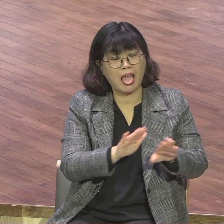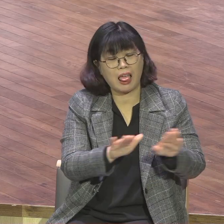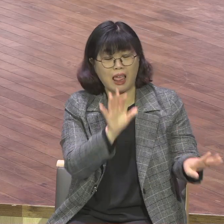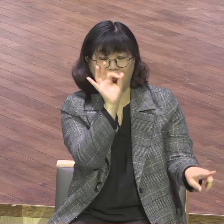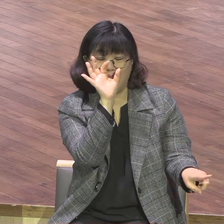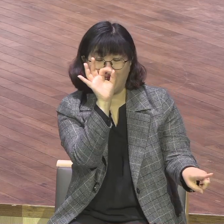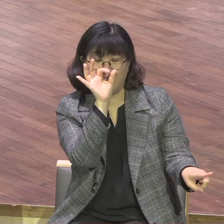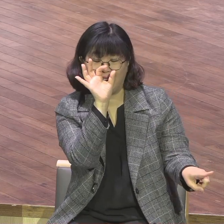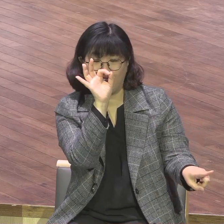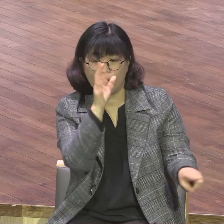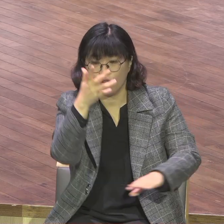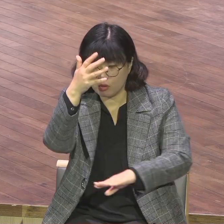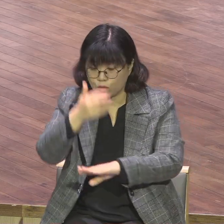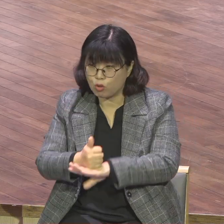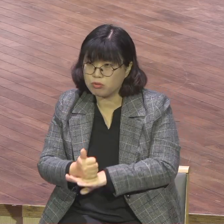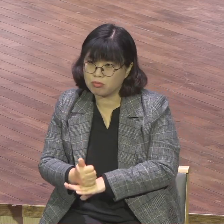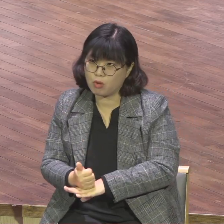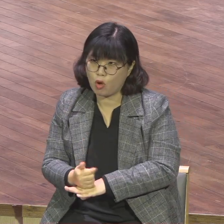희생하셨다는 것입니다.